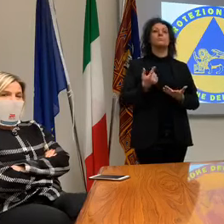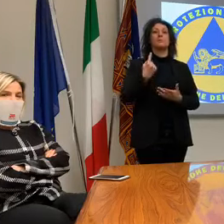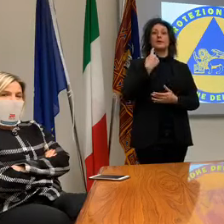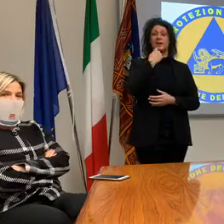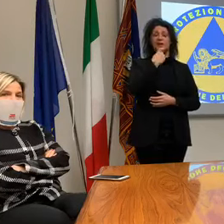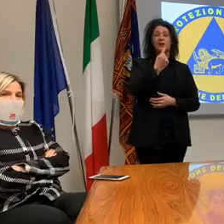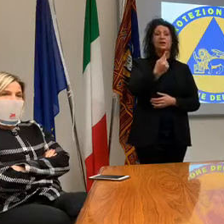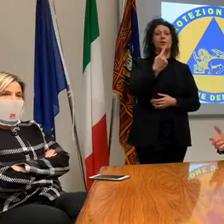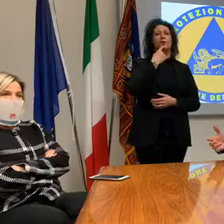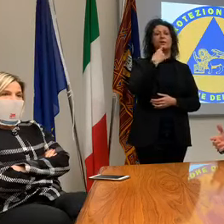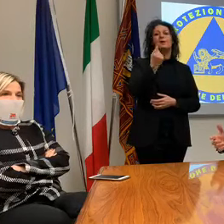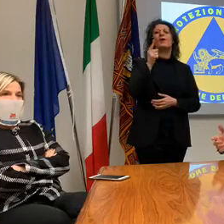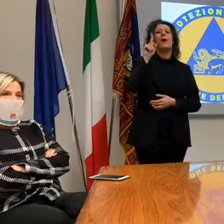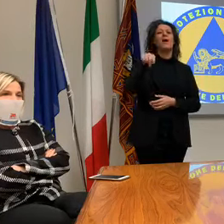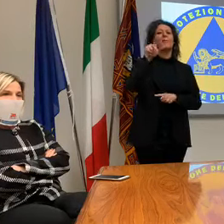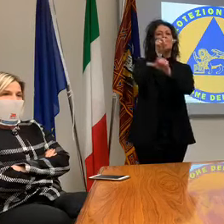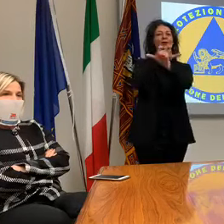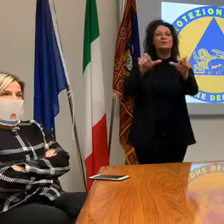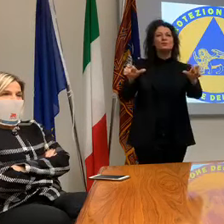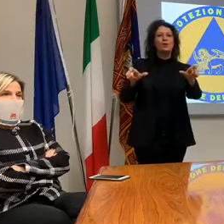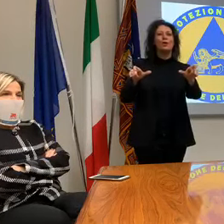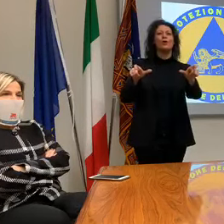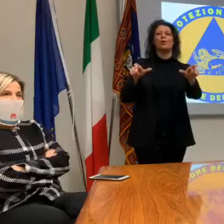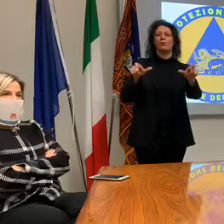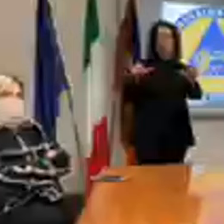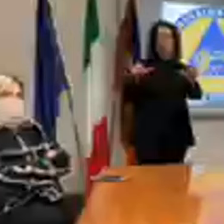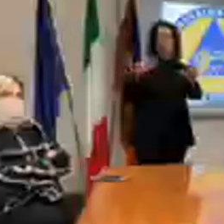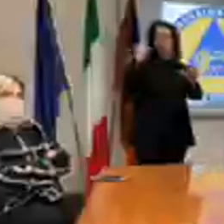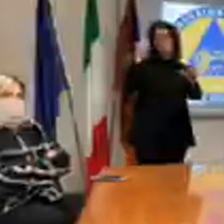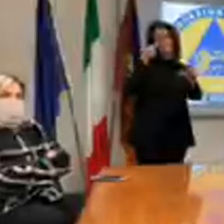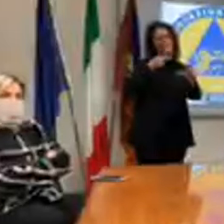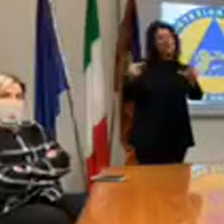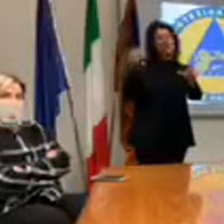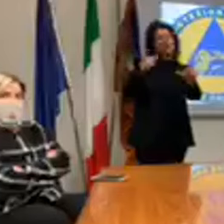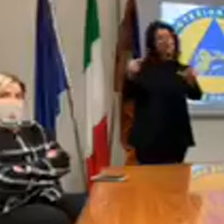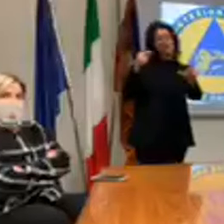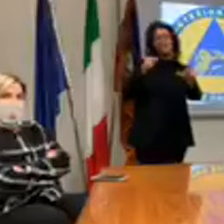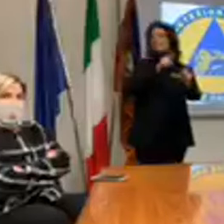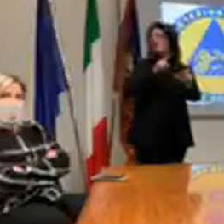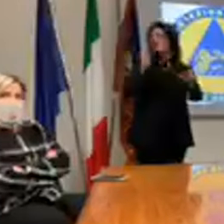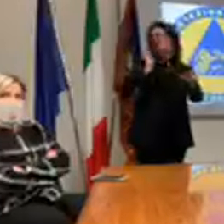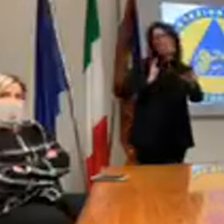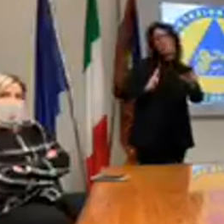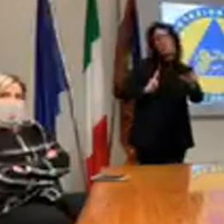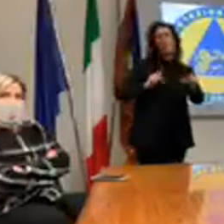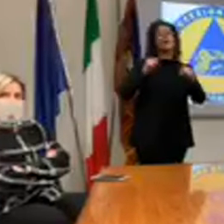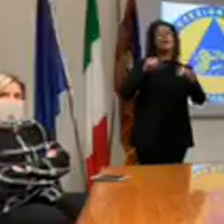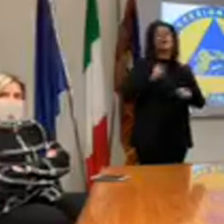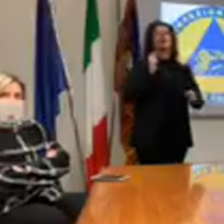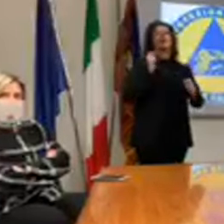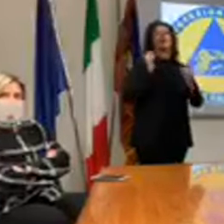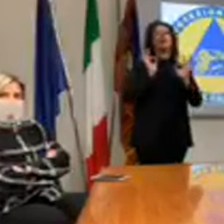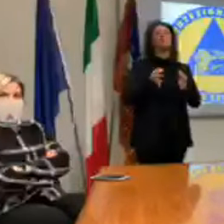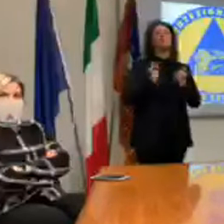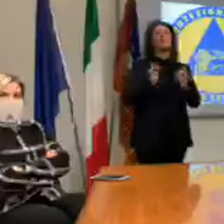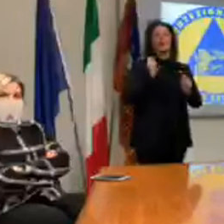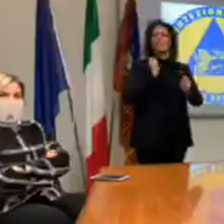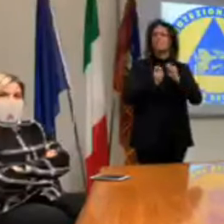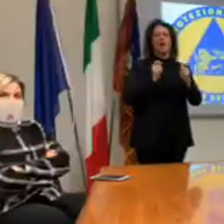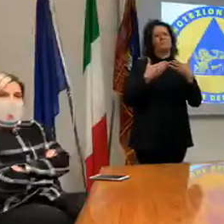cose vadano male, mettetevi il cuore in pace, abbiamo sbloccato anche l'ospedale nuovo di Padova, è arrivata la VAS, firmeremo l'accordo di